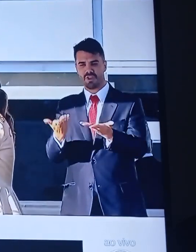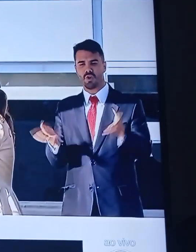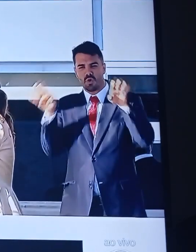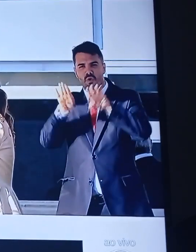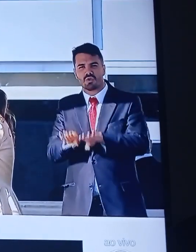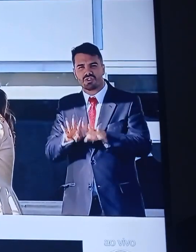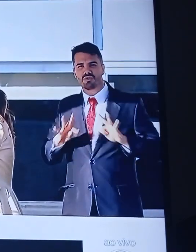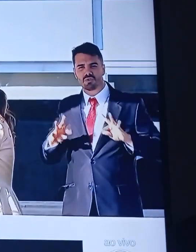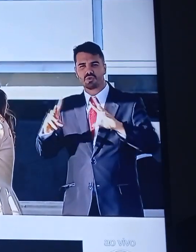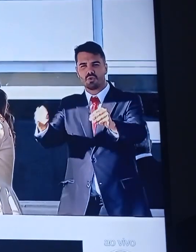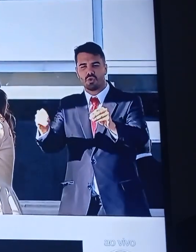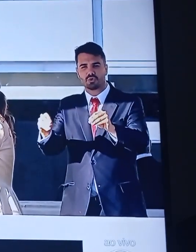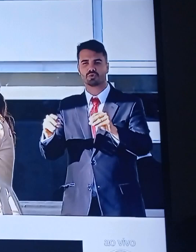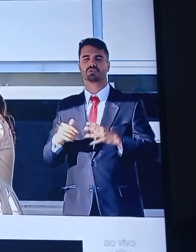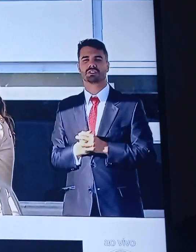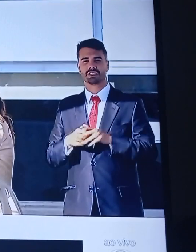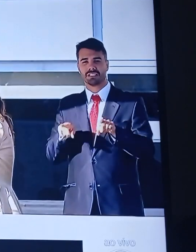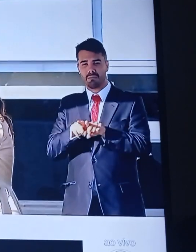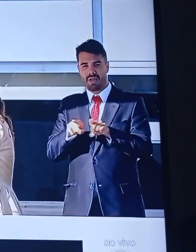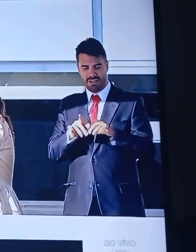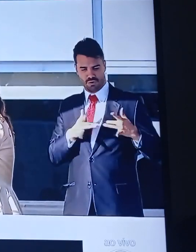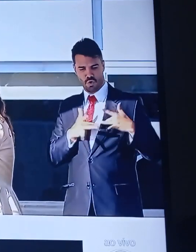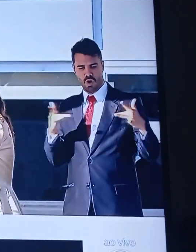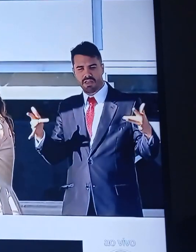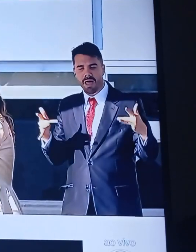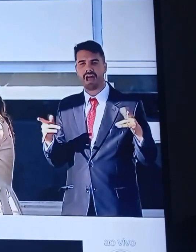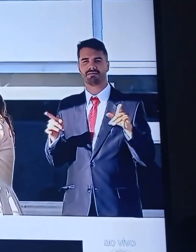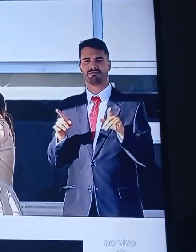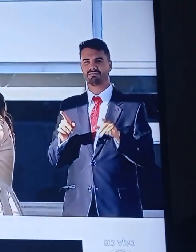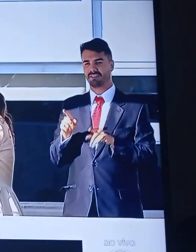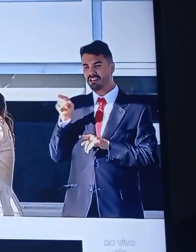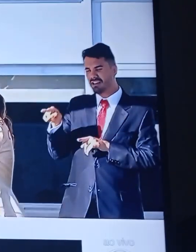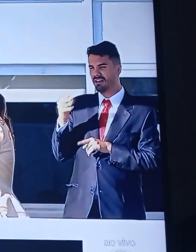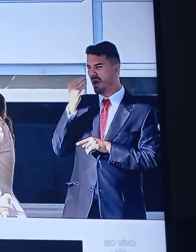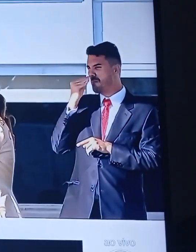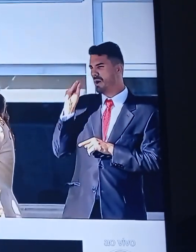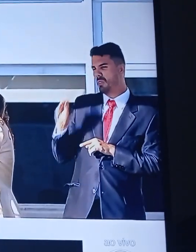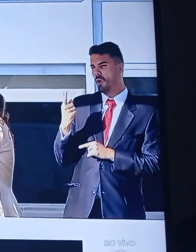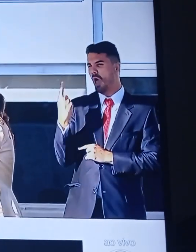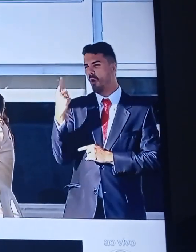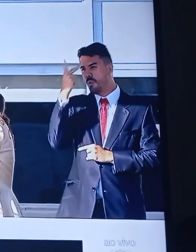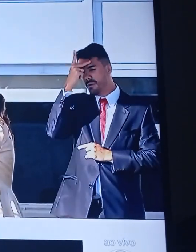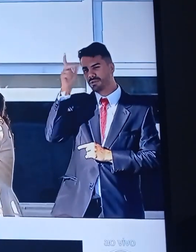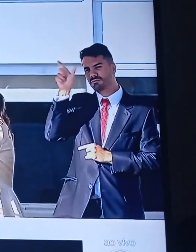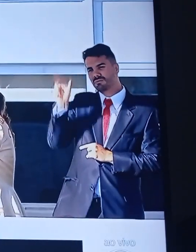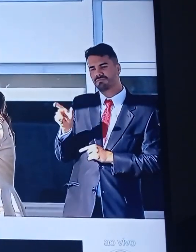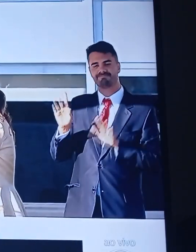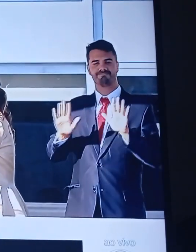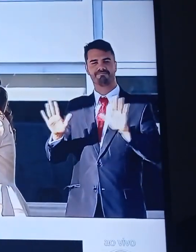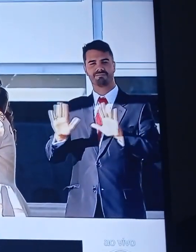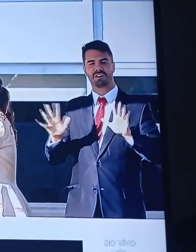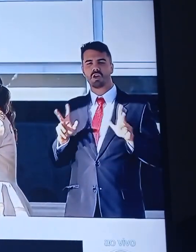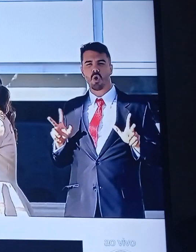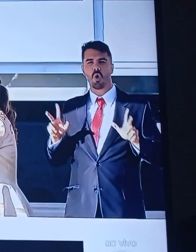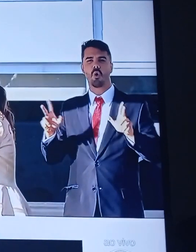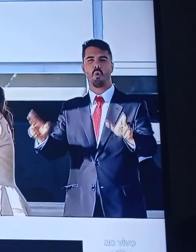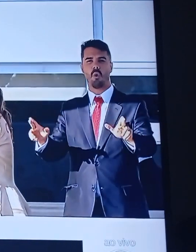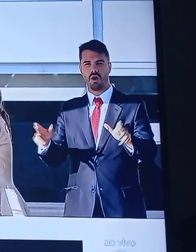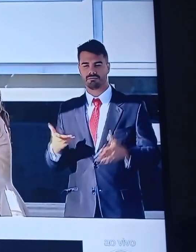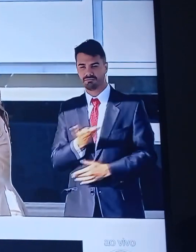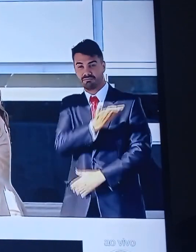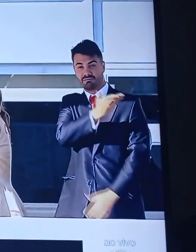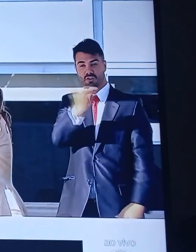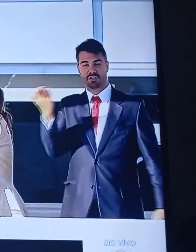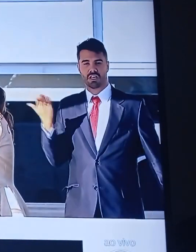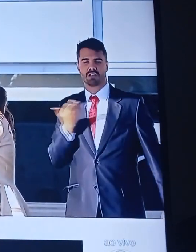país generoso e solidário, que não deixará ninguém para trás. Minhas queridas companheiras e meus